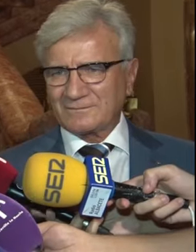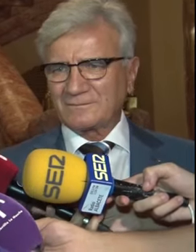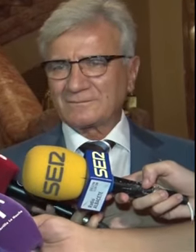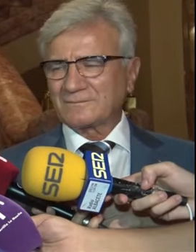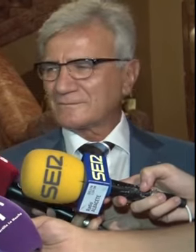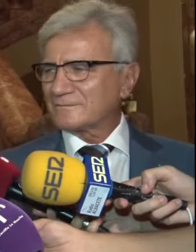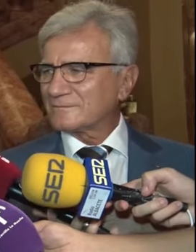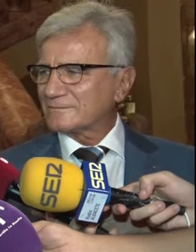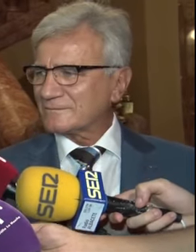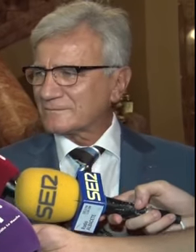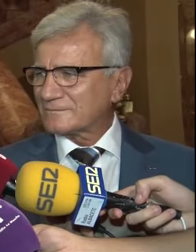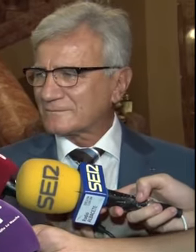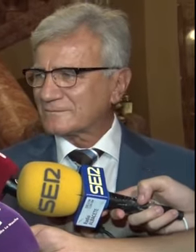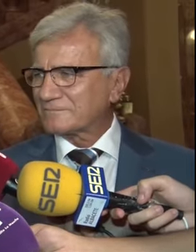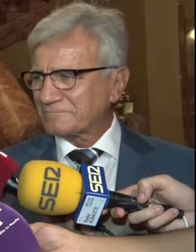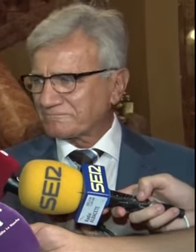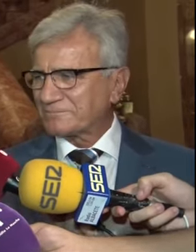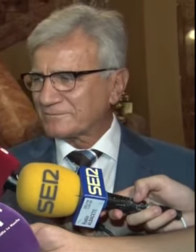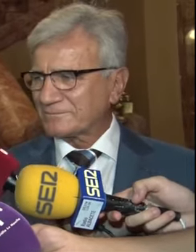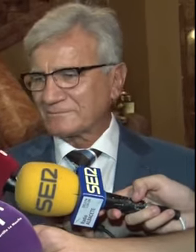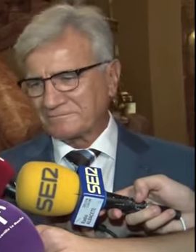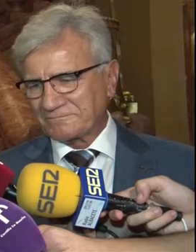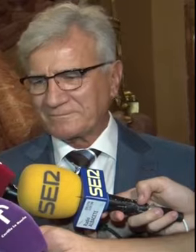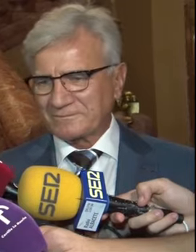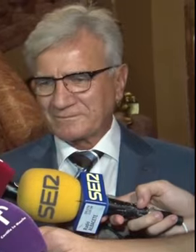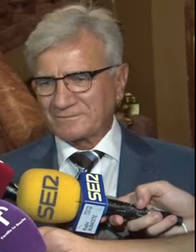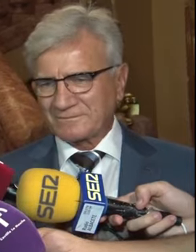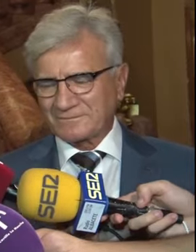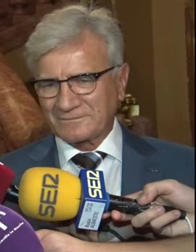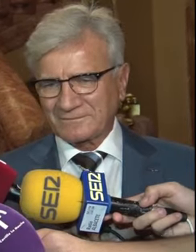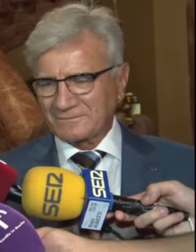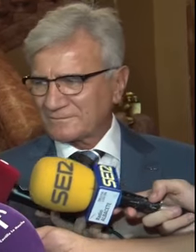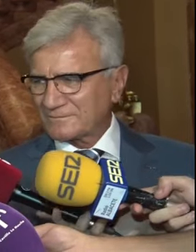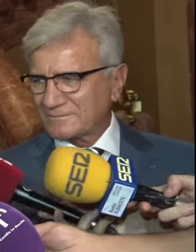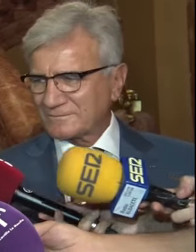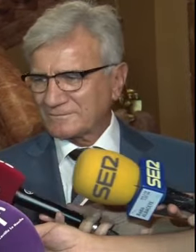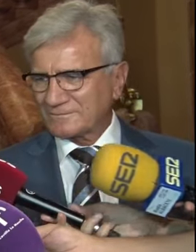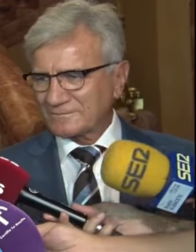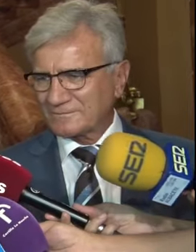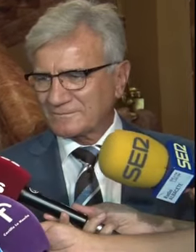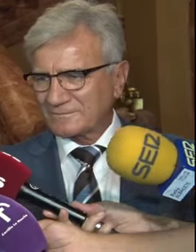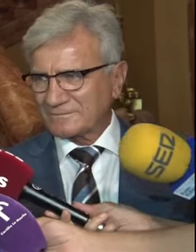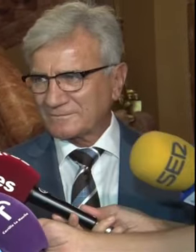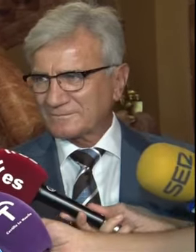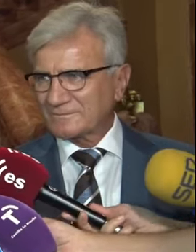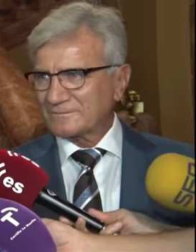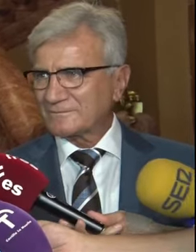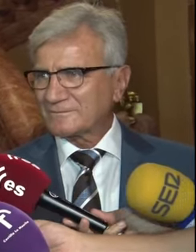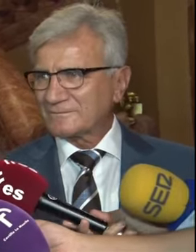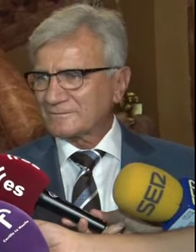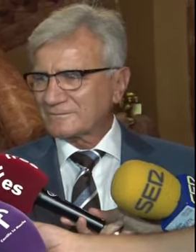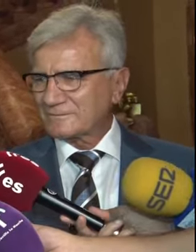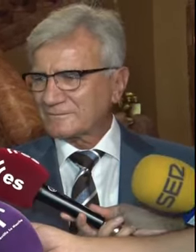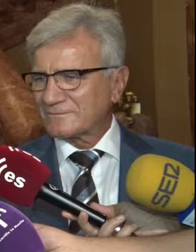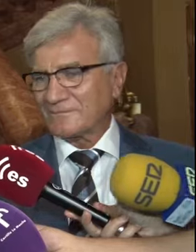nombre de nuestra ciudad con mucho orgullo y se lo agradecemos. Y bueno, por esta y otras muchas razones, tenemos este año